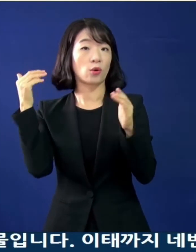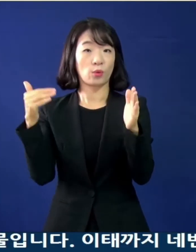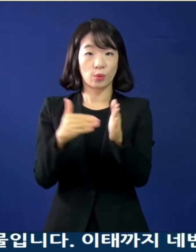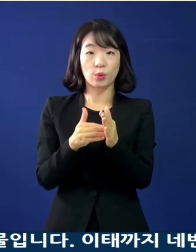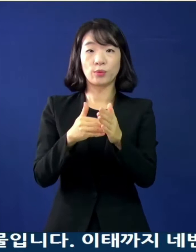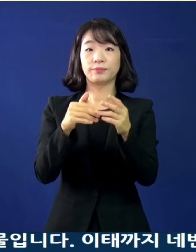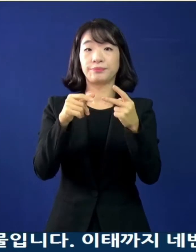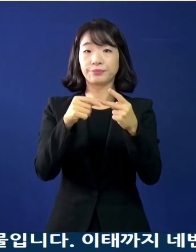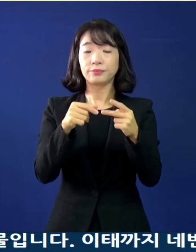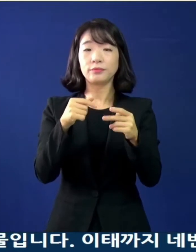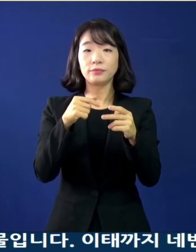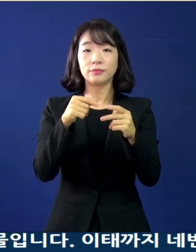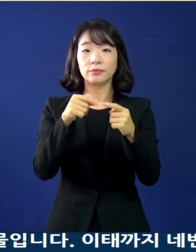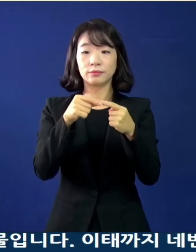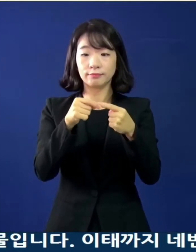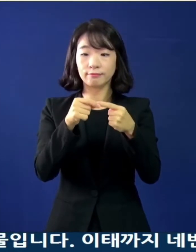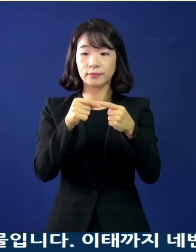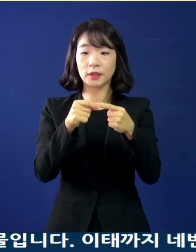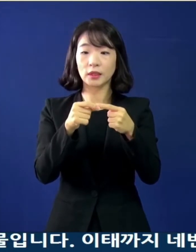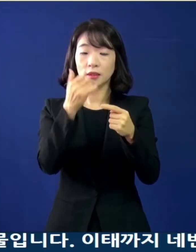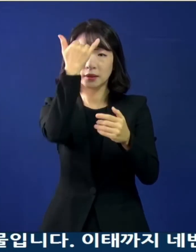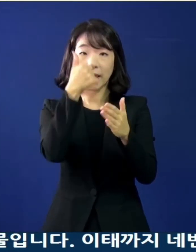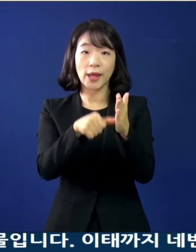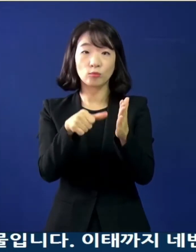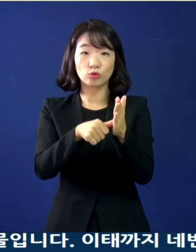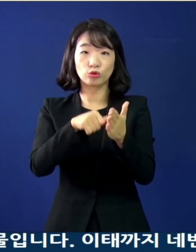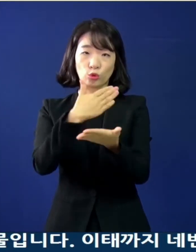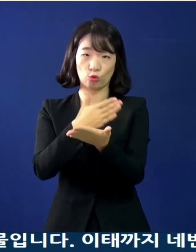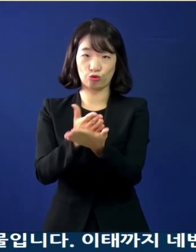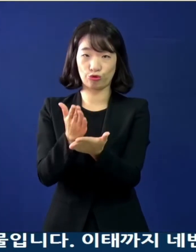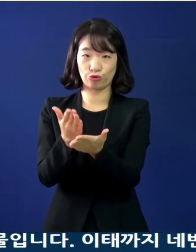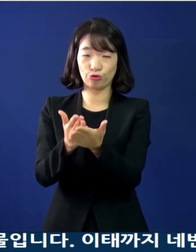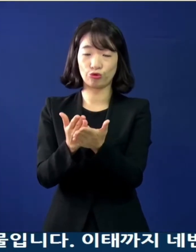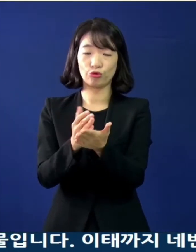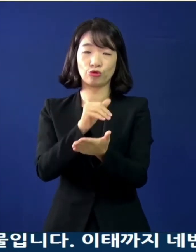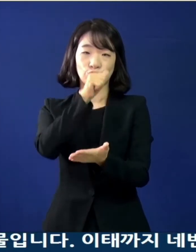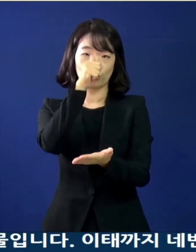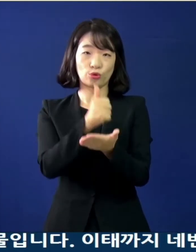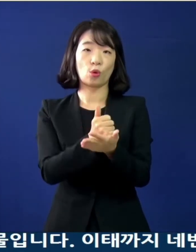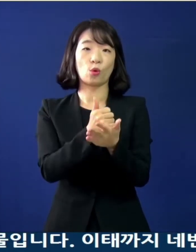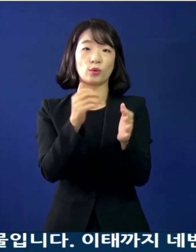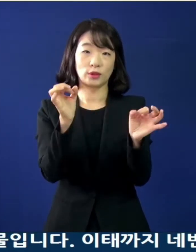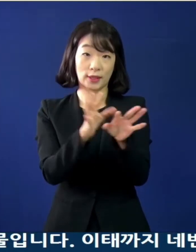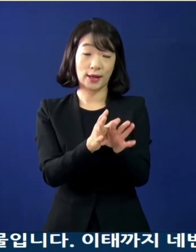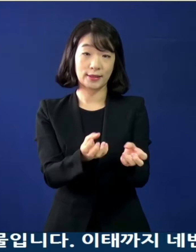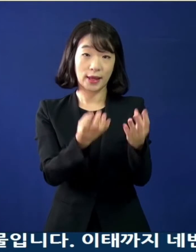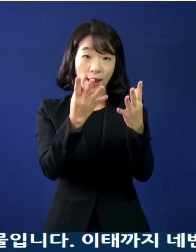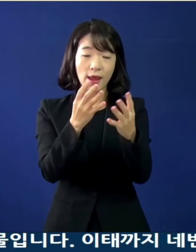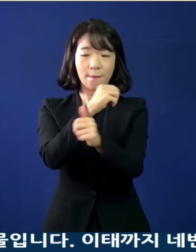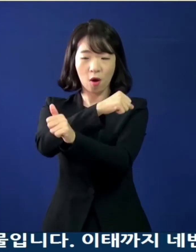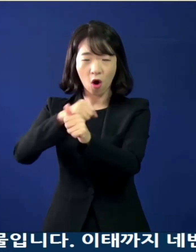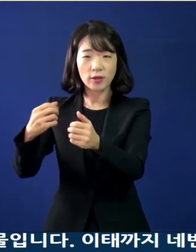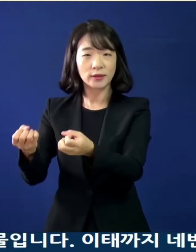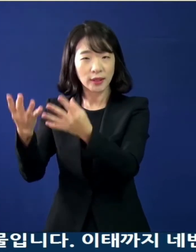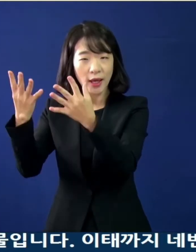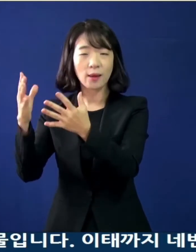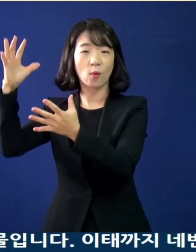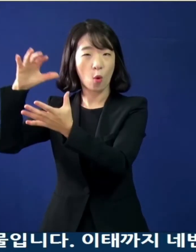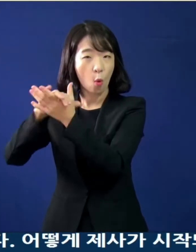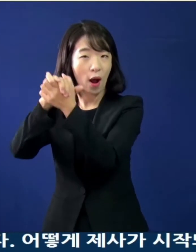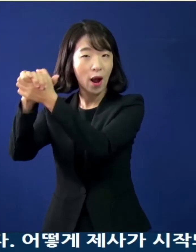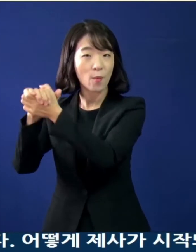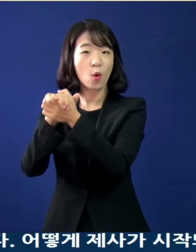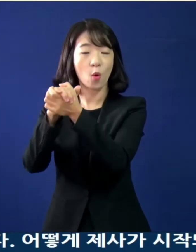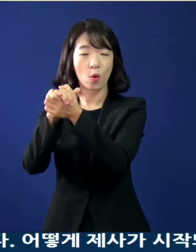그 예물의 종류로서 속죄제, 번제, 화목제에 관한 말씀을